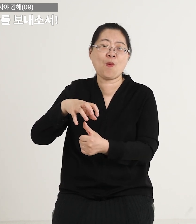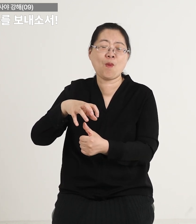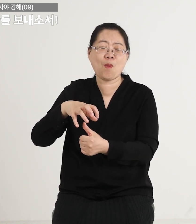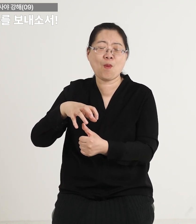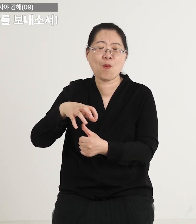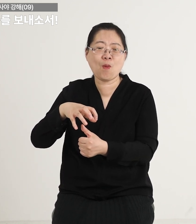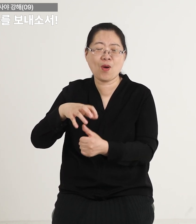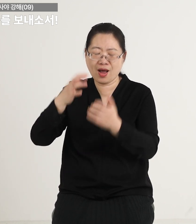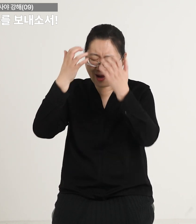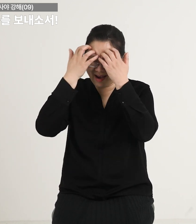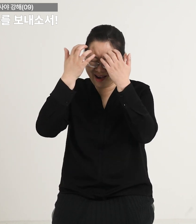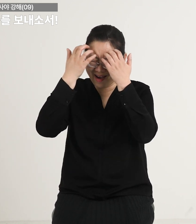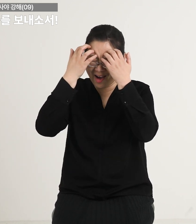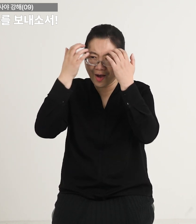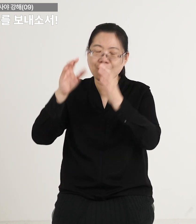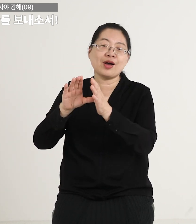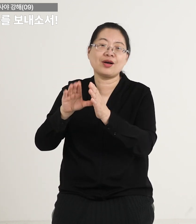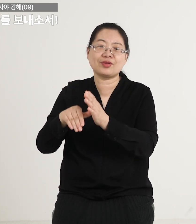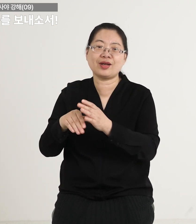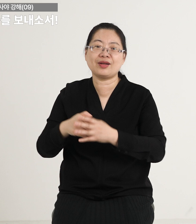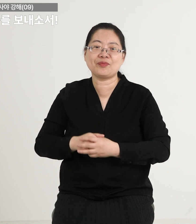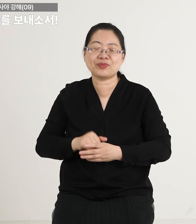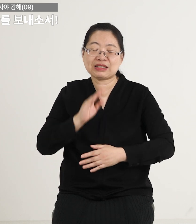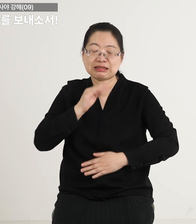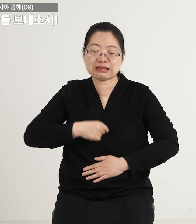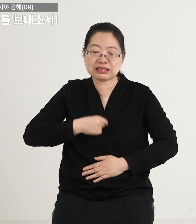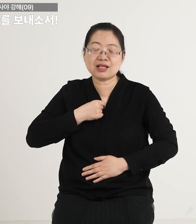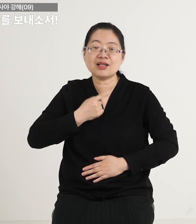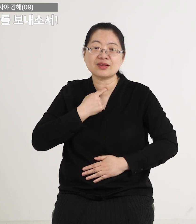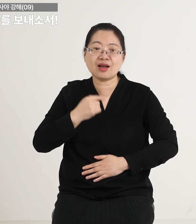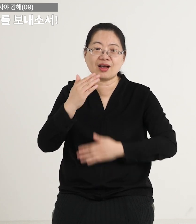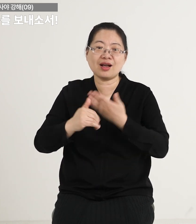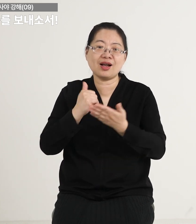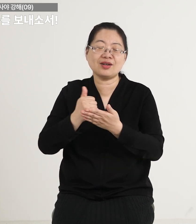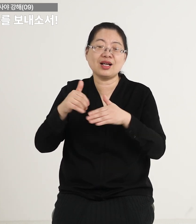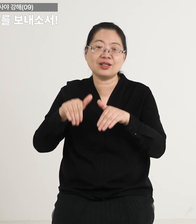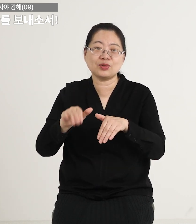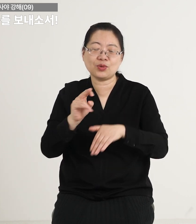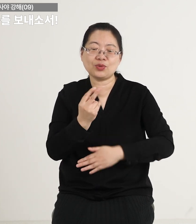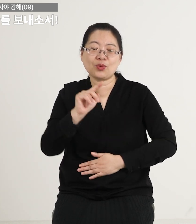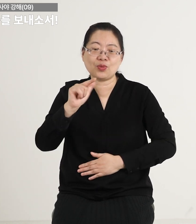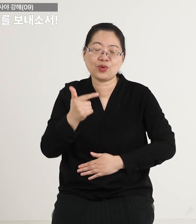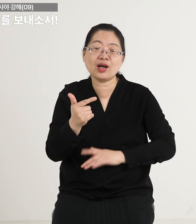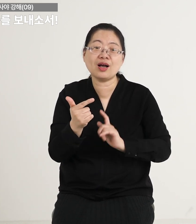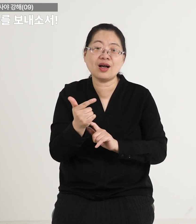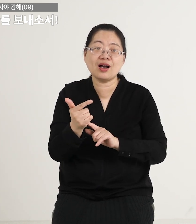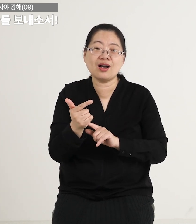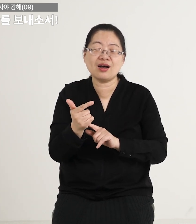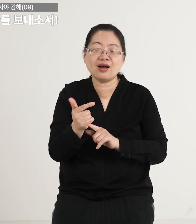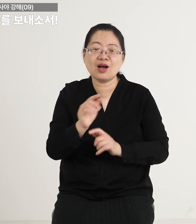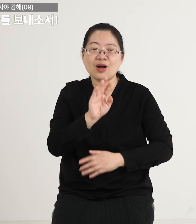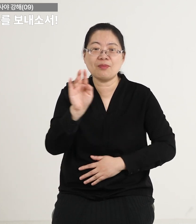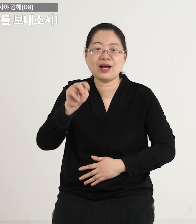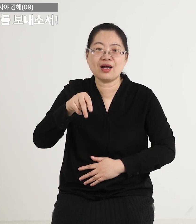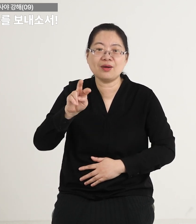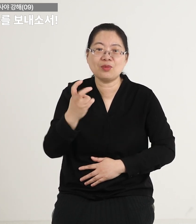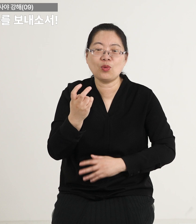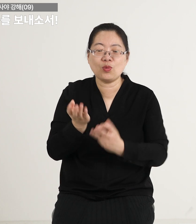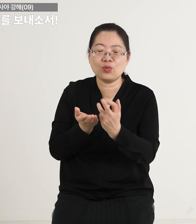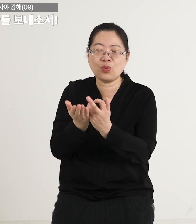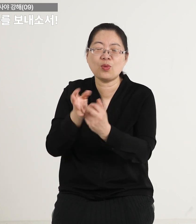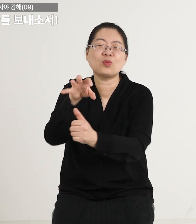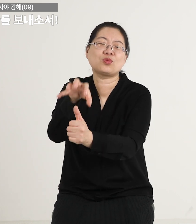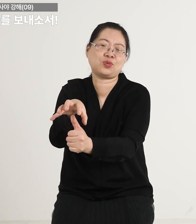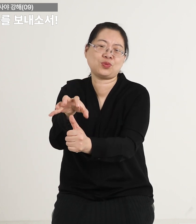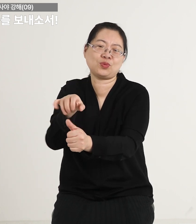핍절해 있을 때 그나마 신실했던 하나님의 종 요한은 반모섬에 유배되어